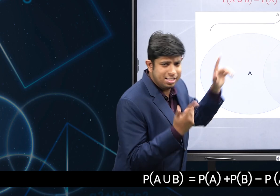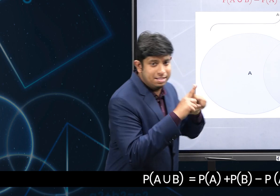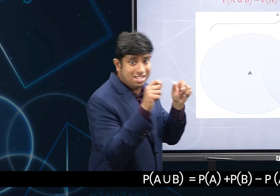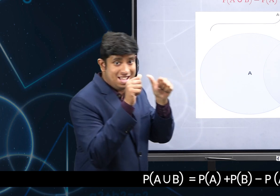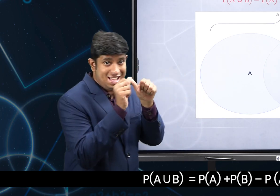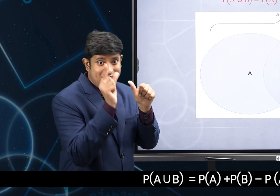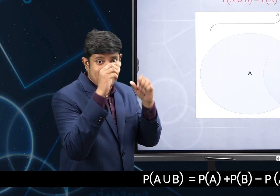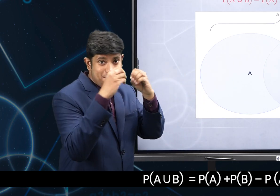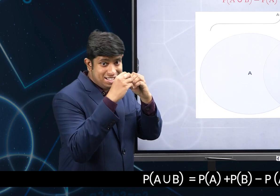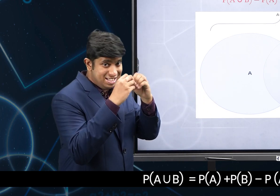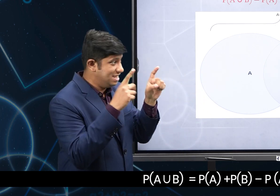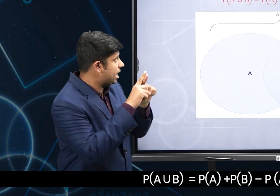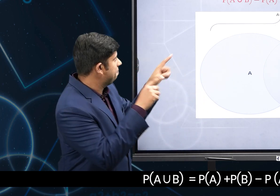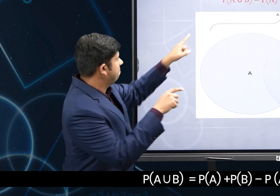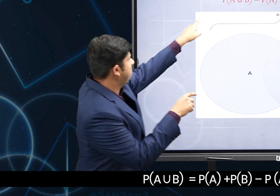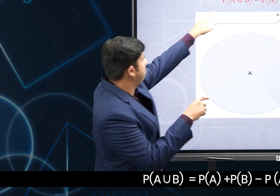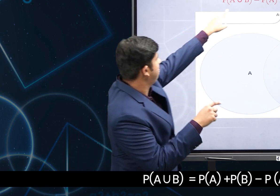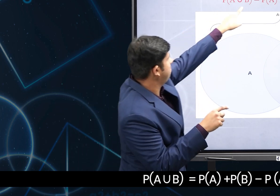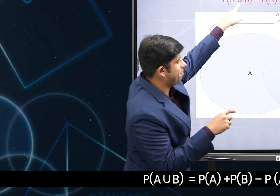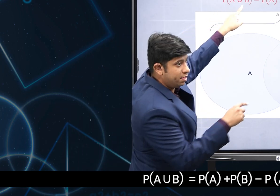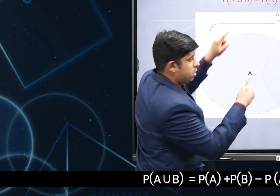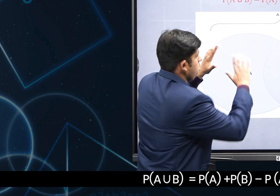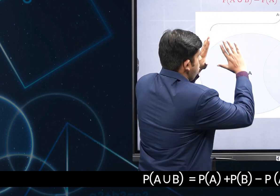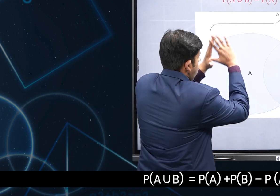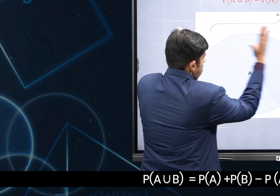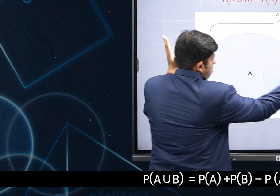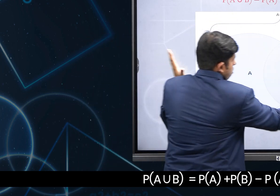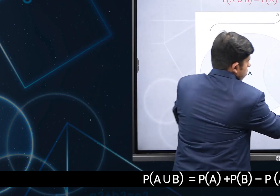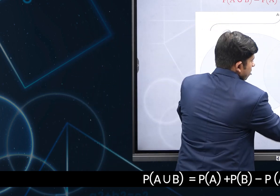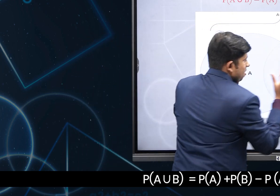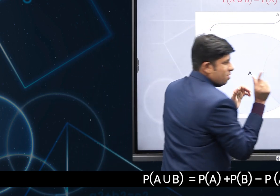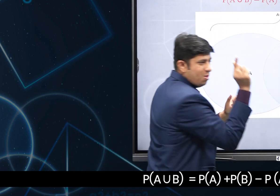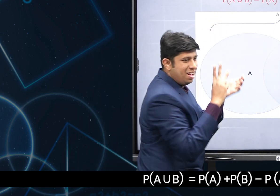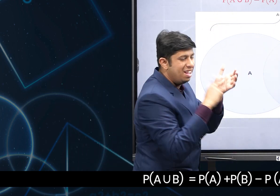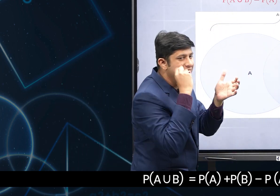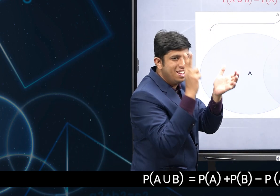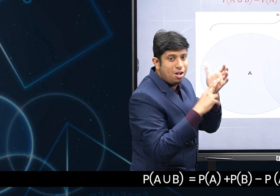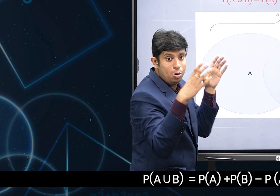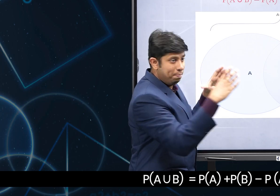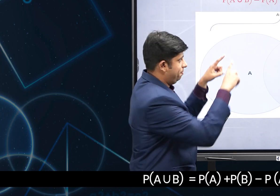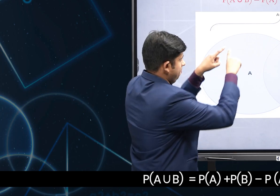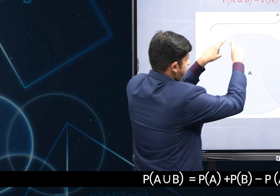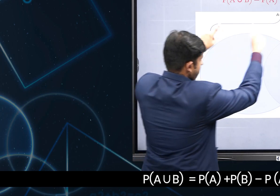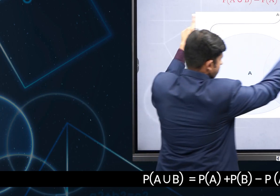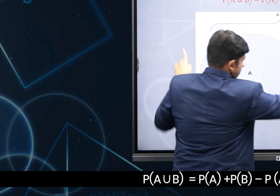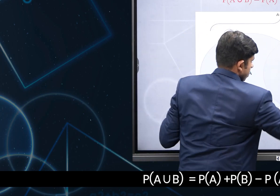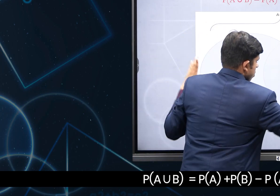வெட்டுக்கணம் B அதாவது நிகழ்வுகளின் குறுக்குவெட்டு கழிக்கிறோம். P அடைப்புக்குறி A சேர்ப்பு B